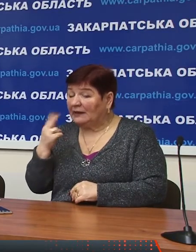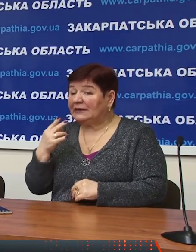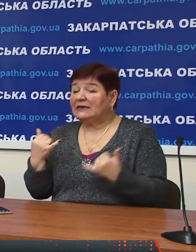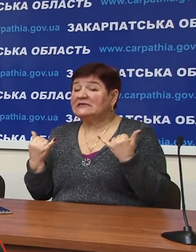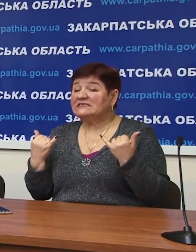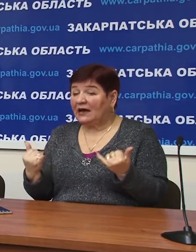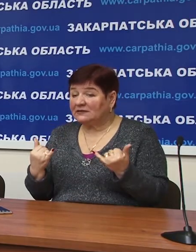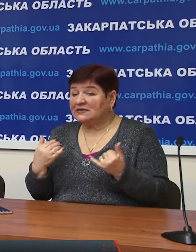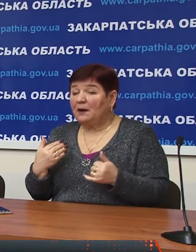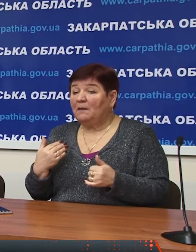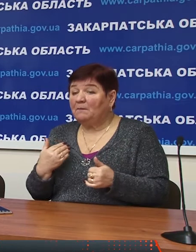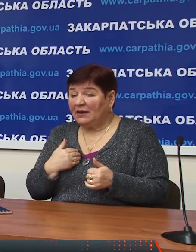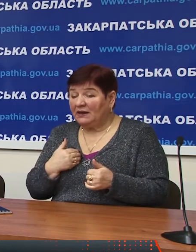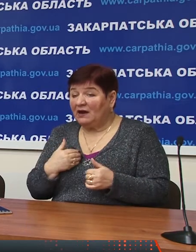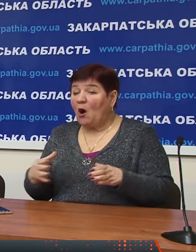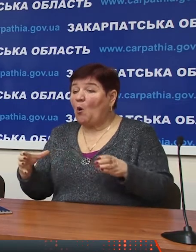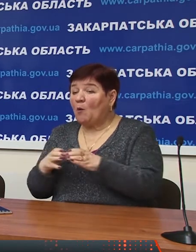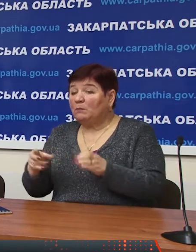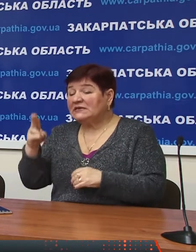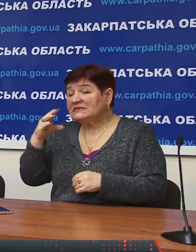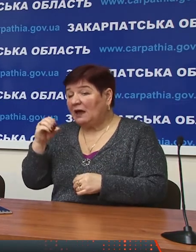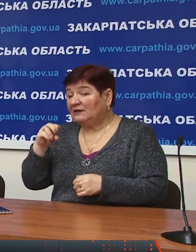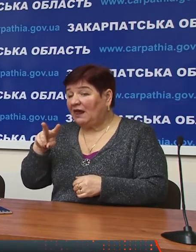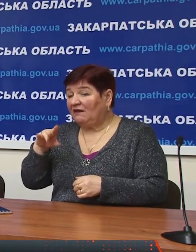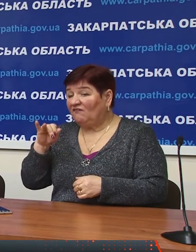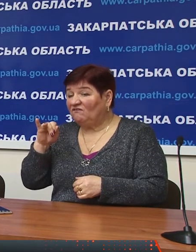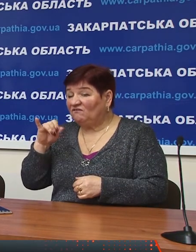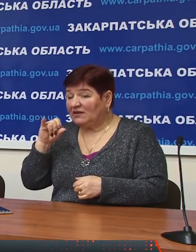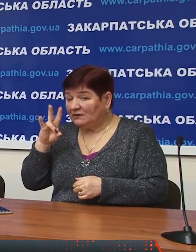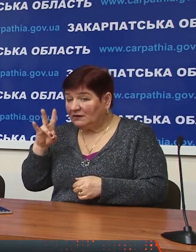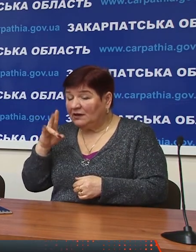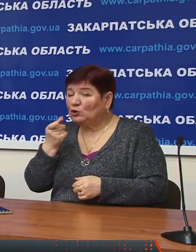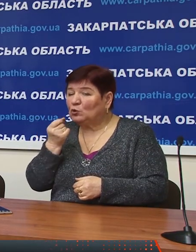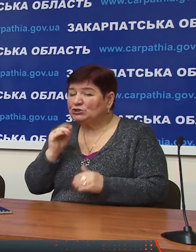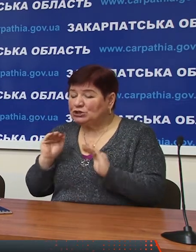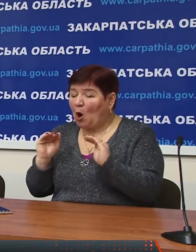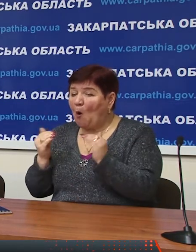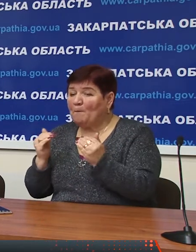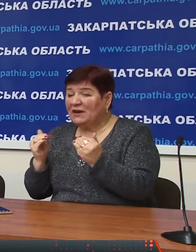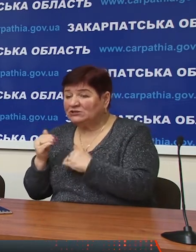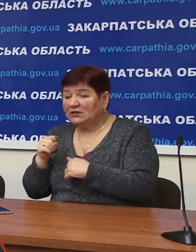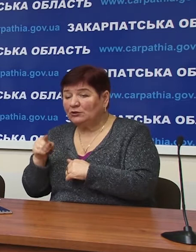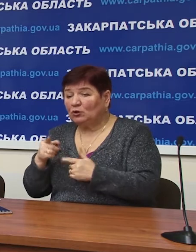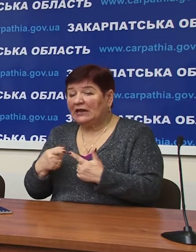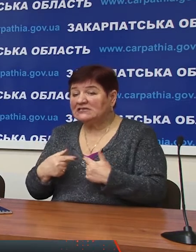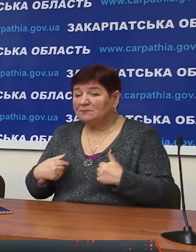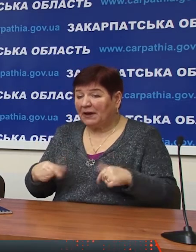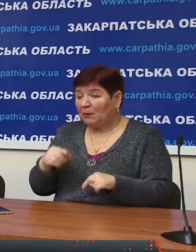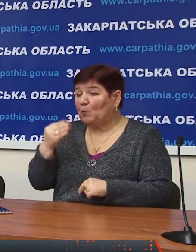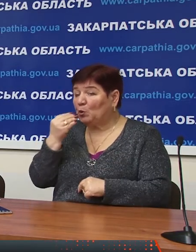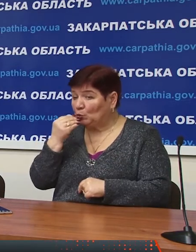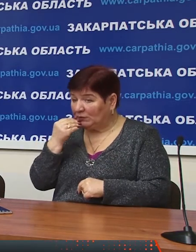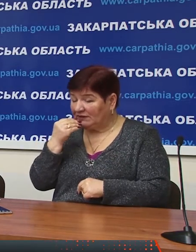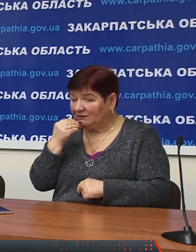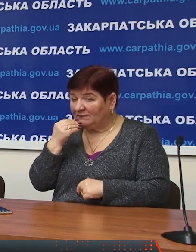зараз харчуємо там от в комплекс «Дельфін», щоб ми трохи обмежили цей спектр продуктів